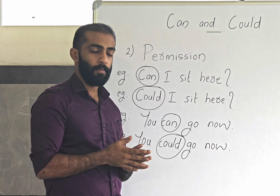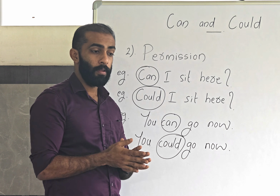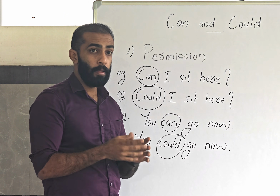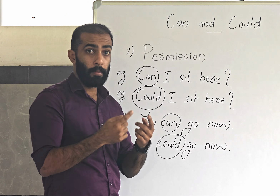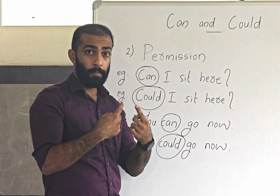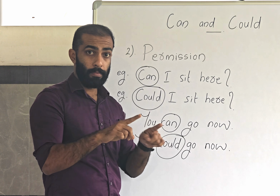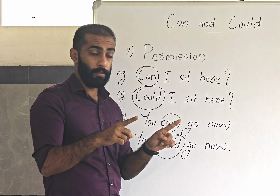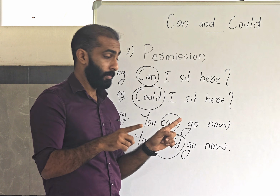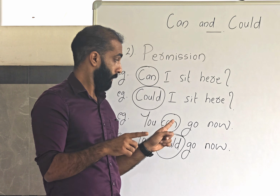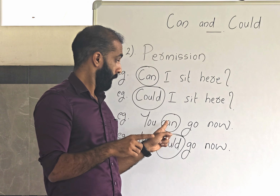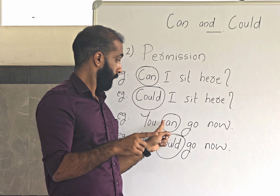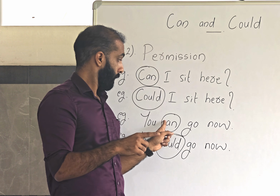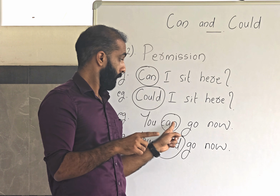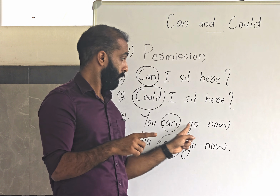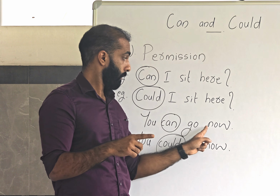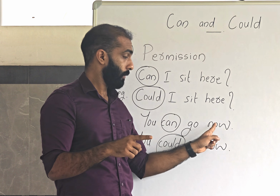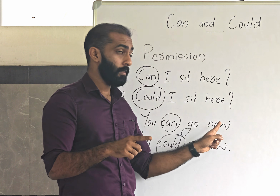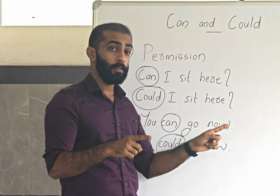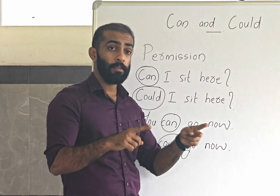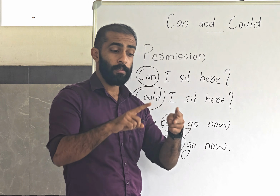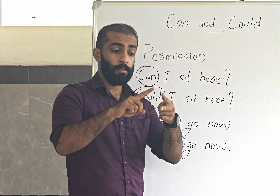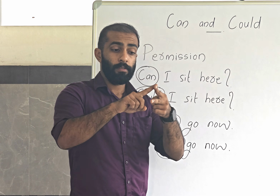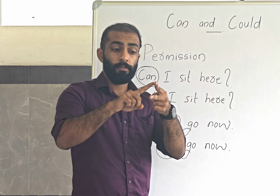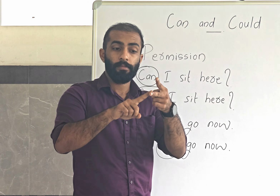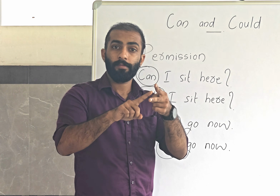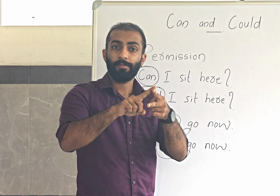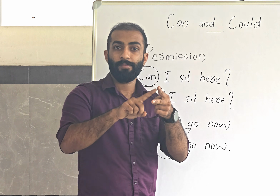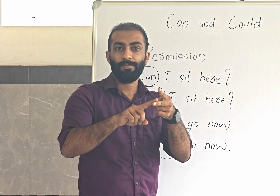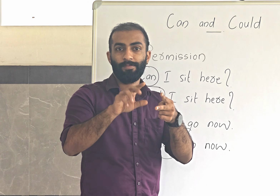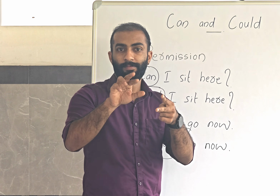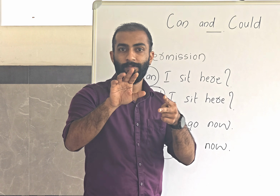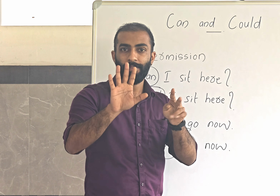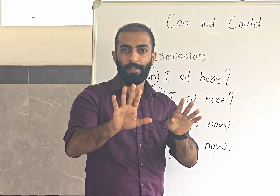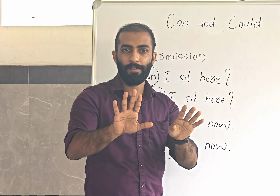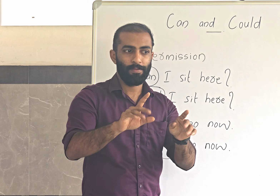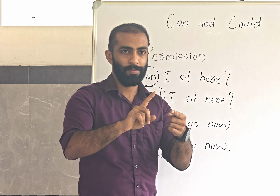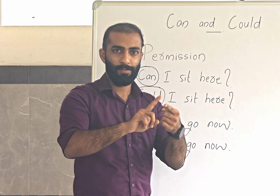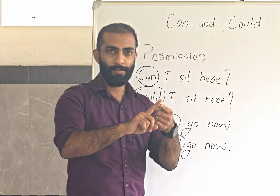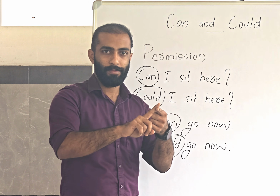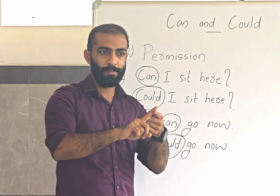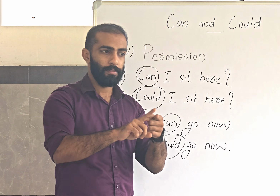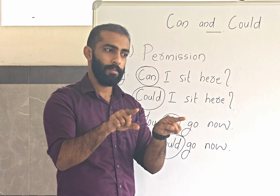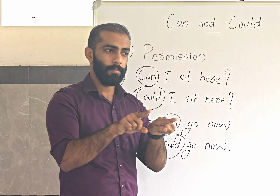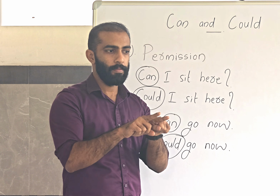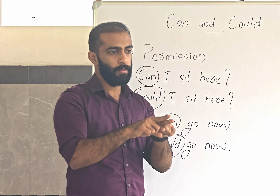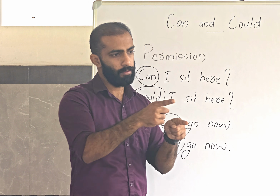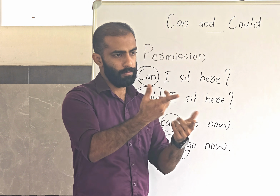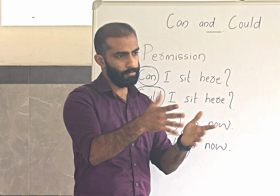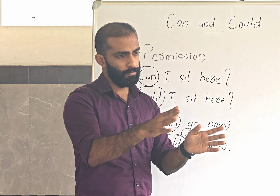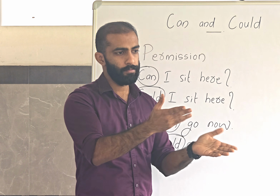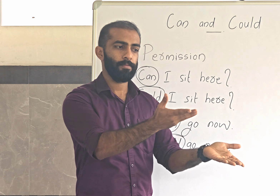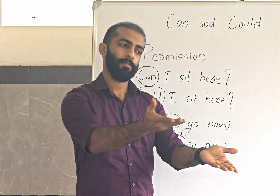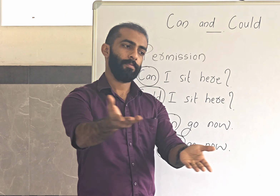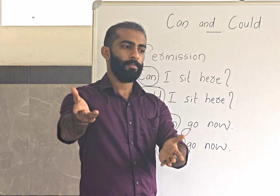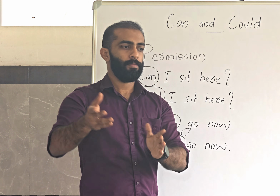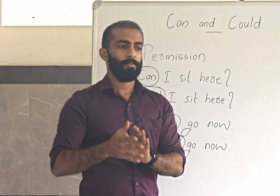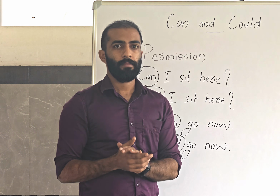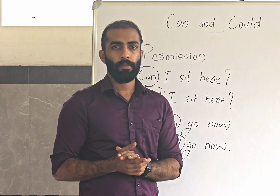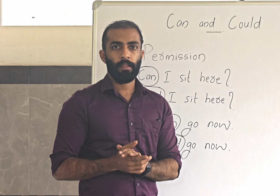എന്നാൽ അതേസമയം യു ക്യാൻ ഗോ നൗ എന്നുള്ളതിന് ചില സാഹചര്യങ്ങളിൽ 2 അർത്ഥതലങ്ങൾ വരാൻ സാധ്യതയുണ്ട്. ഒന്ന്, താങ്കൾക്ക് പോകാം എന്ന്